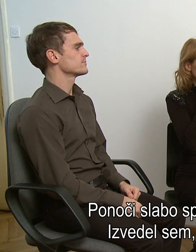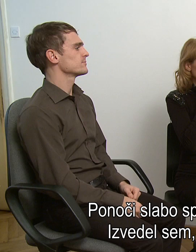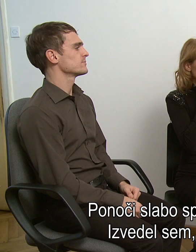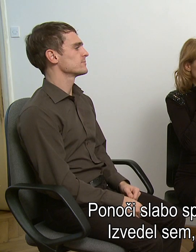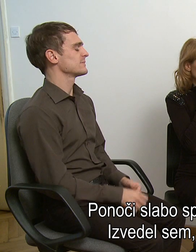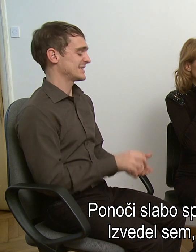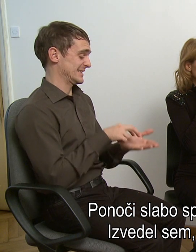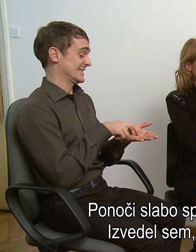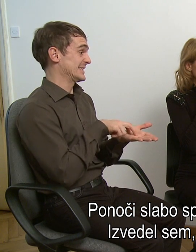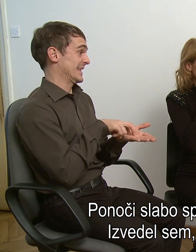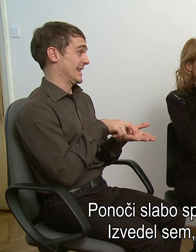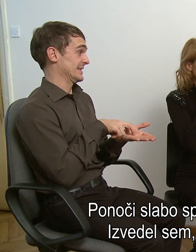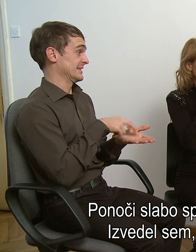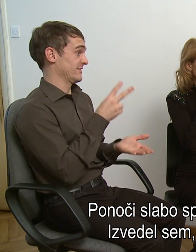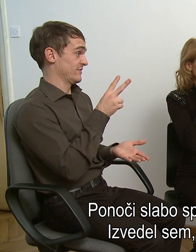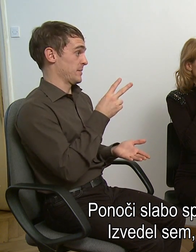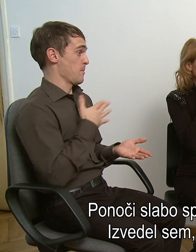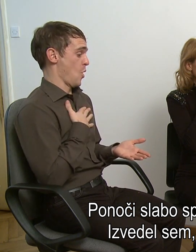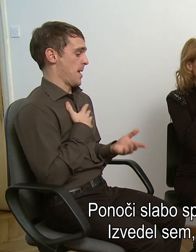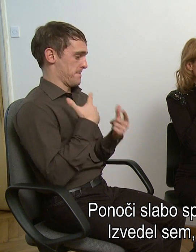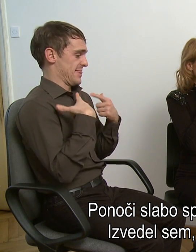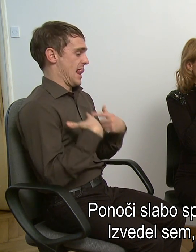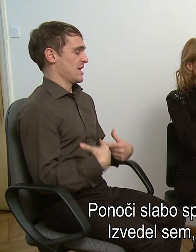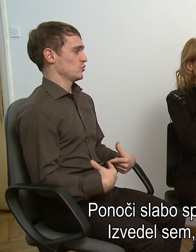Stres v mojem telesu.